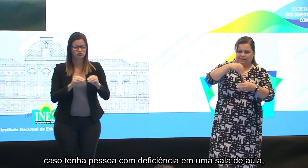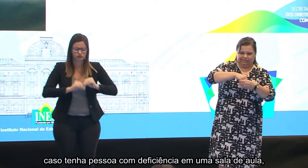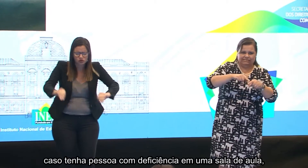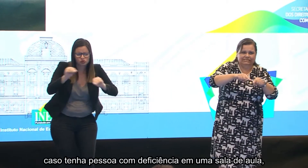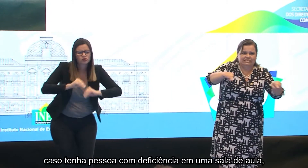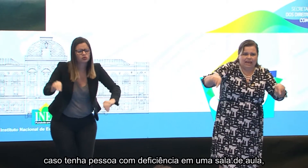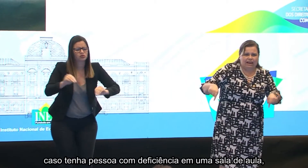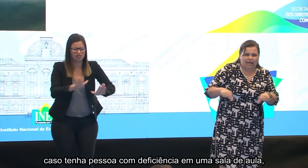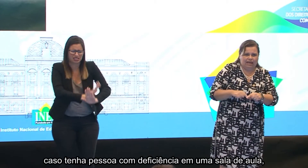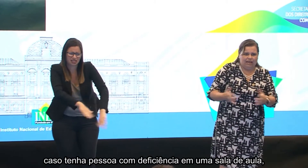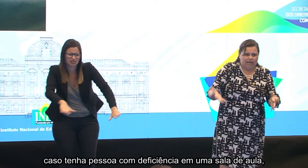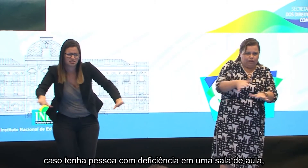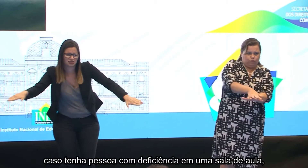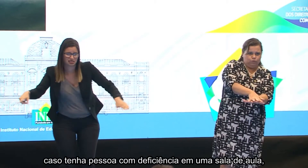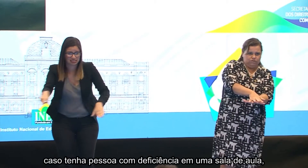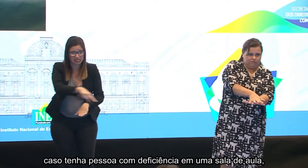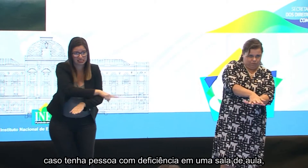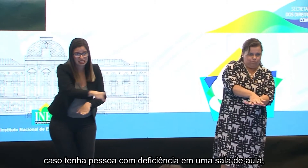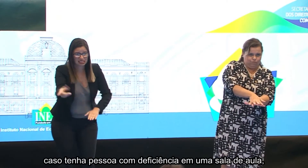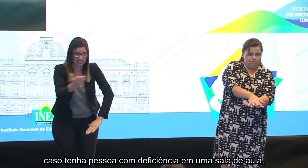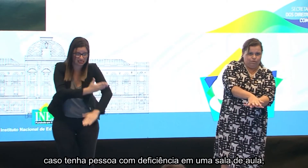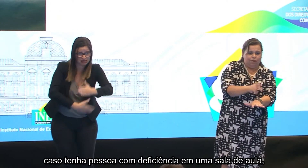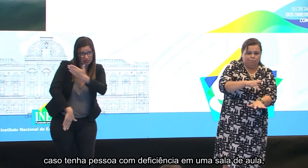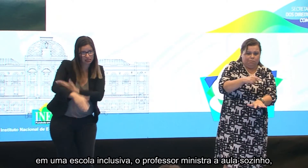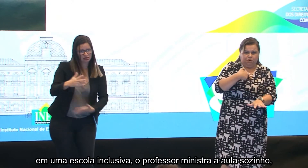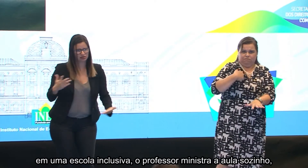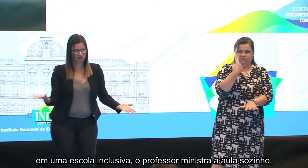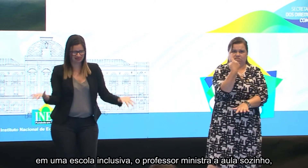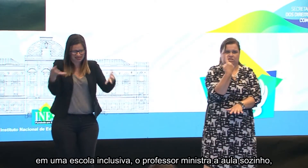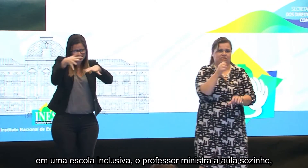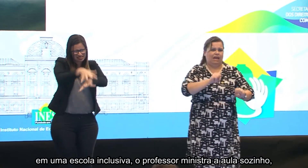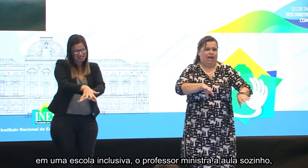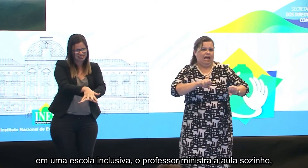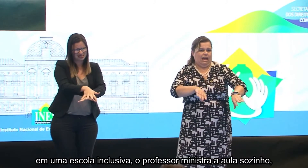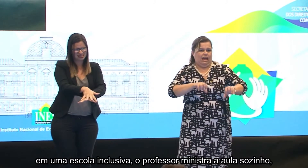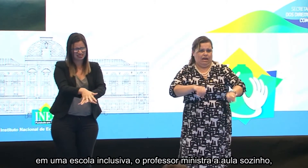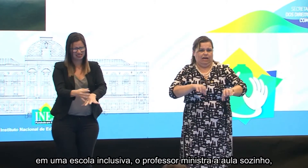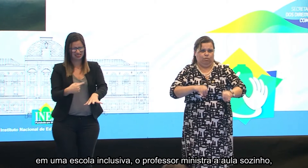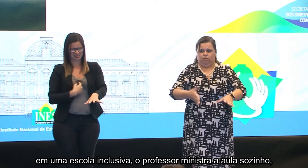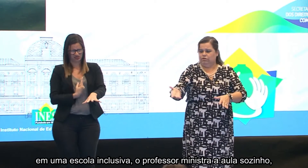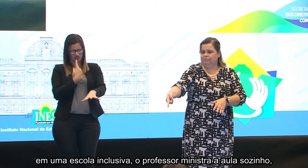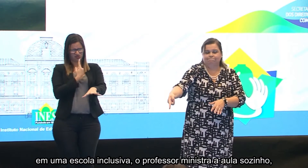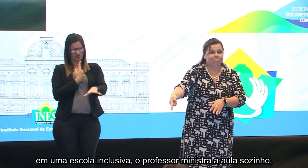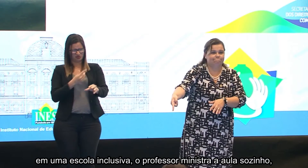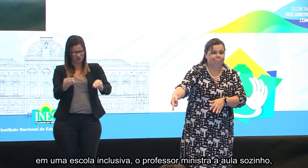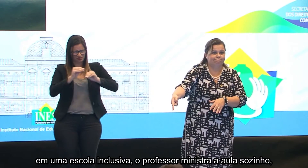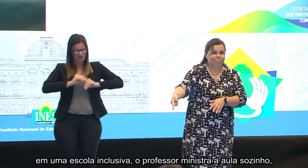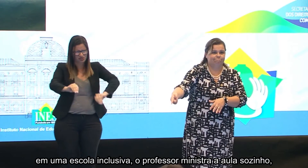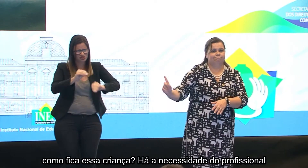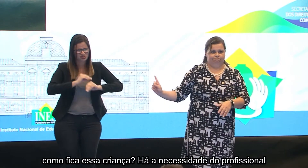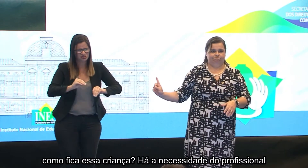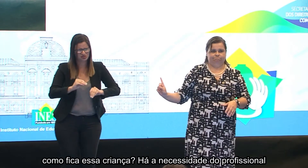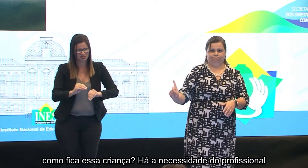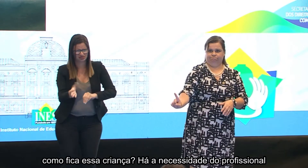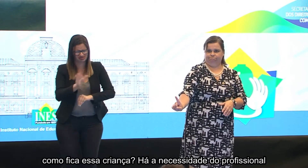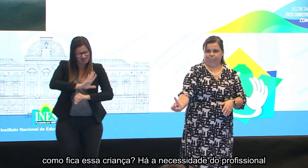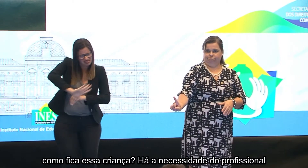Então, caso tenha pessoa com deficiência na sala de aula, numa escola inclusiva, e o professor ministra a aula sozinho, como é que fica essa